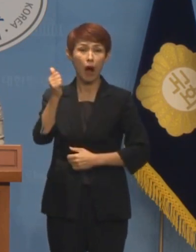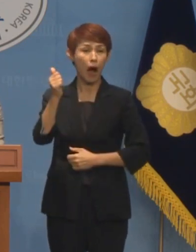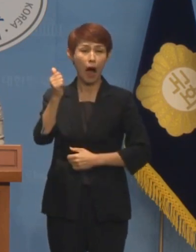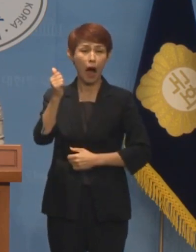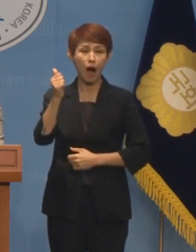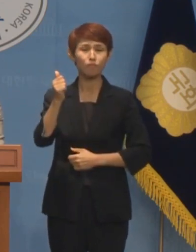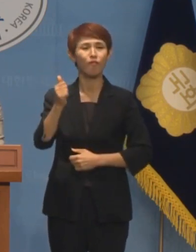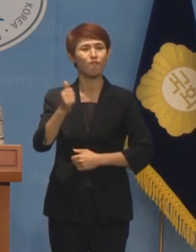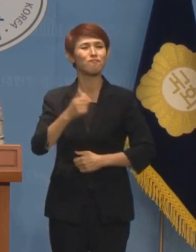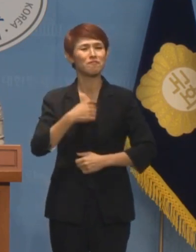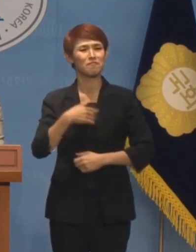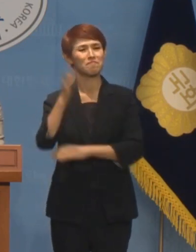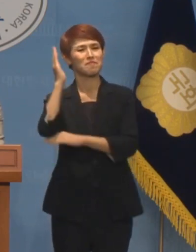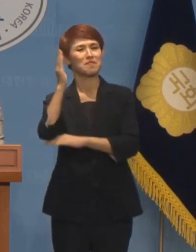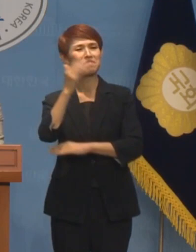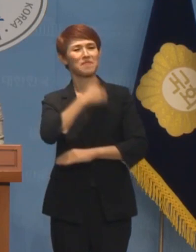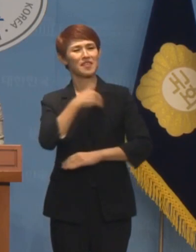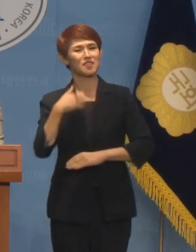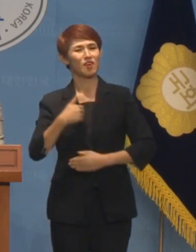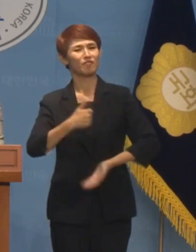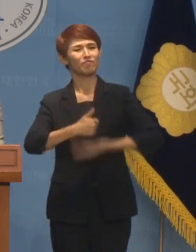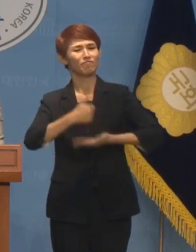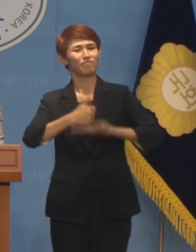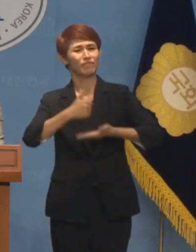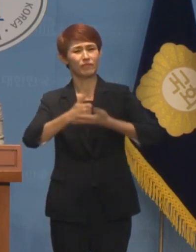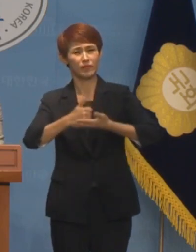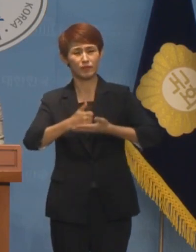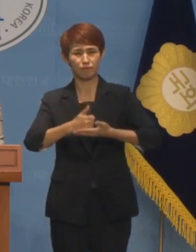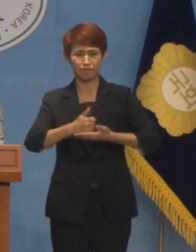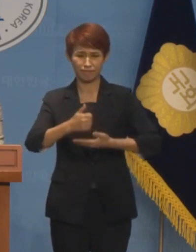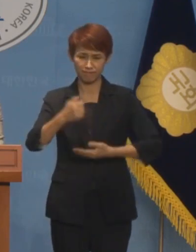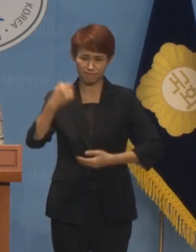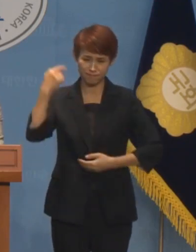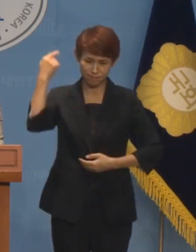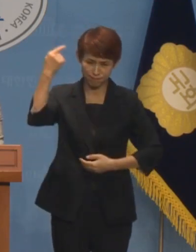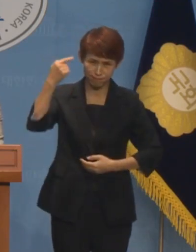모두 만족한다며 자화자찬하고 있는 게 정상입니까?